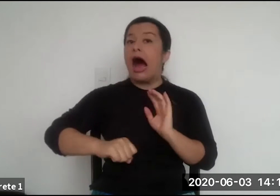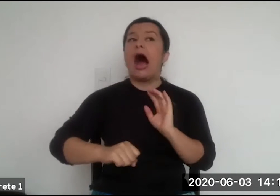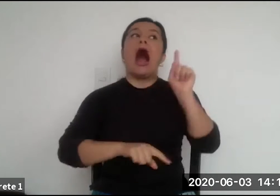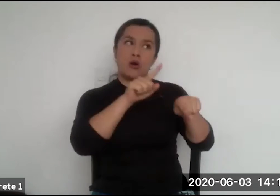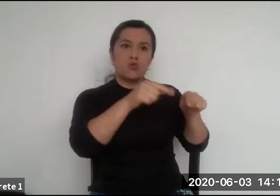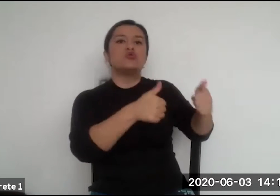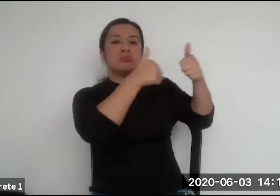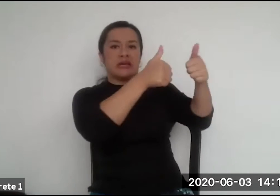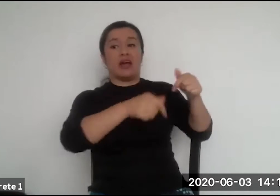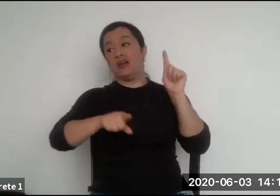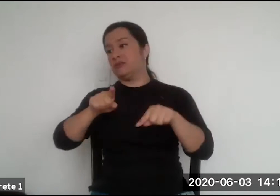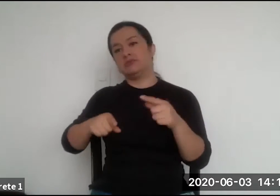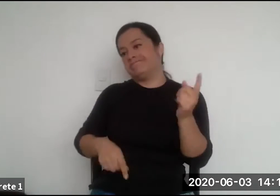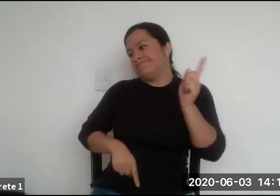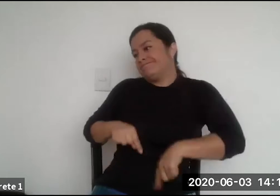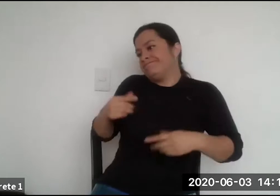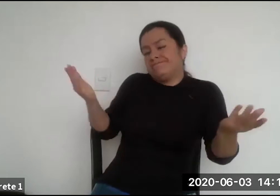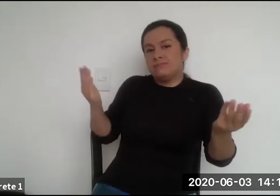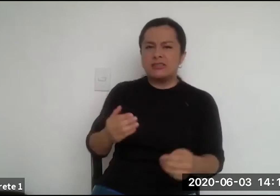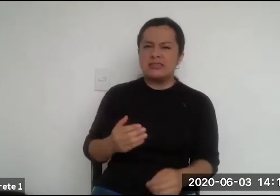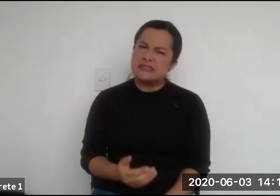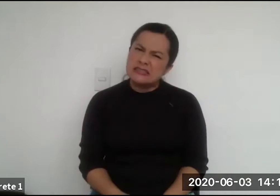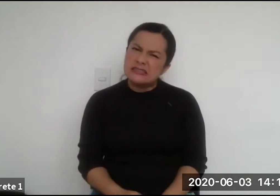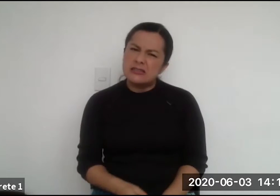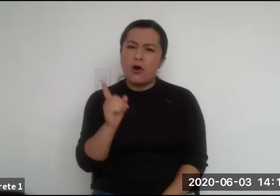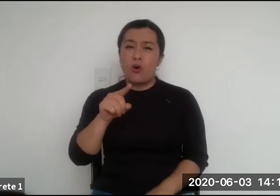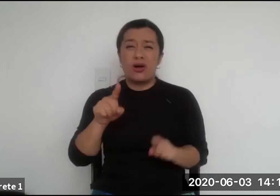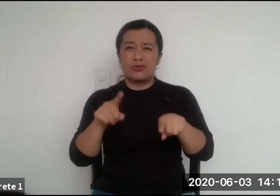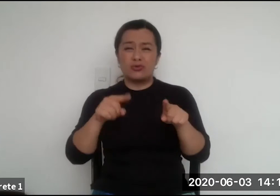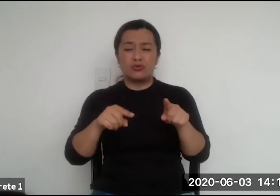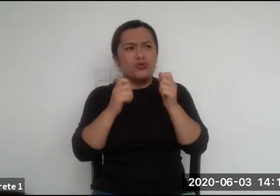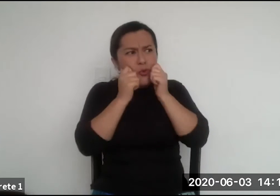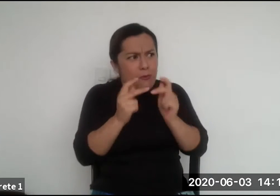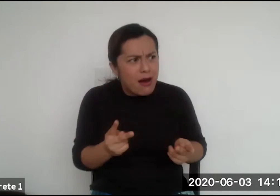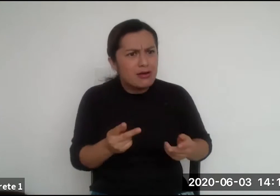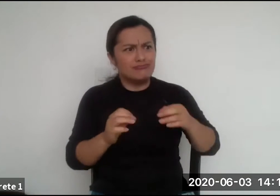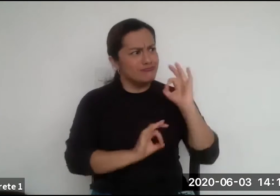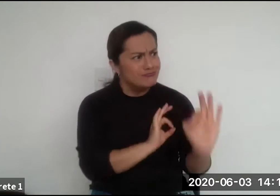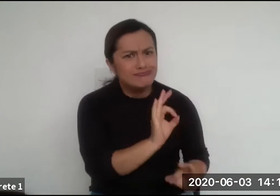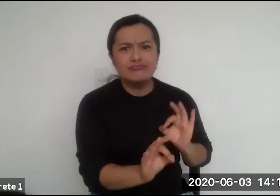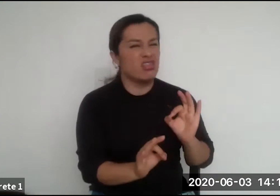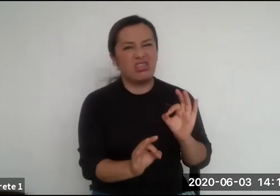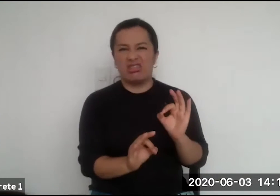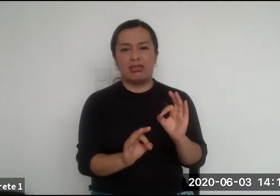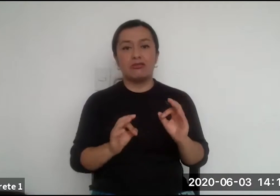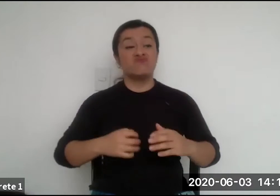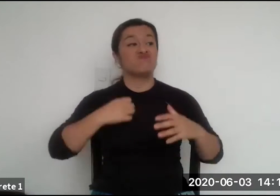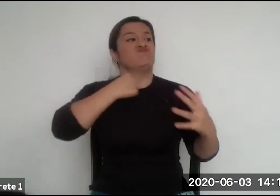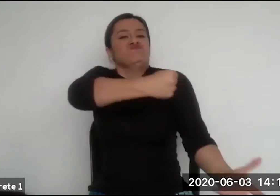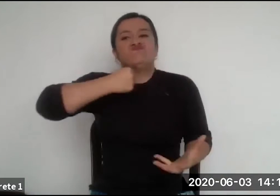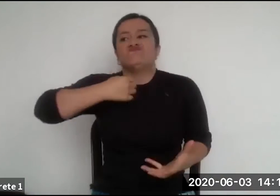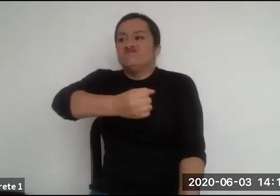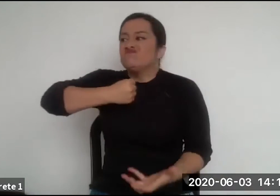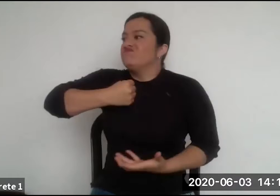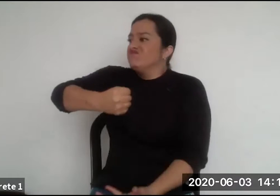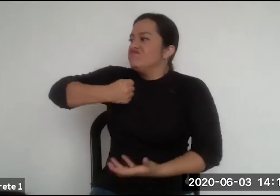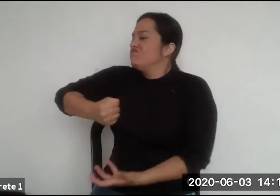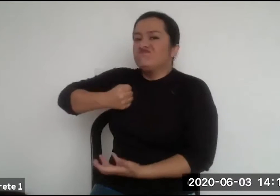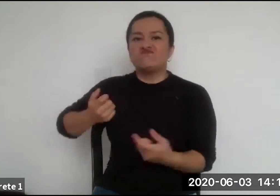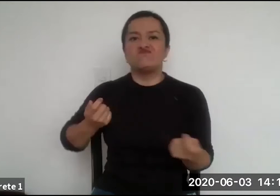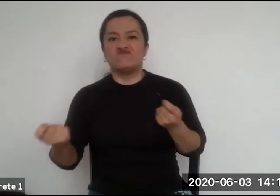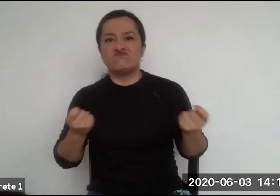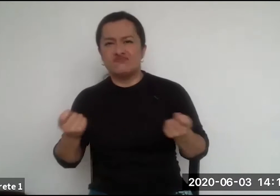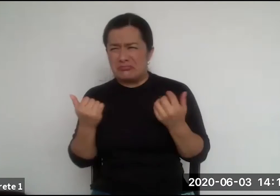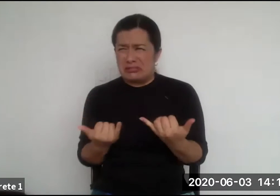cuantos? Esa visión deshumanizante de nuestros sistemas imperantes capitalistas que se ha agudizado mucho más en estos tiempos, donde al